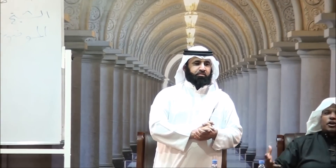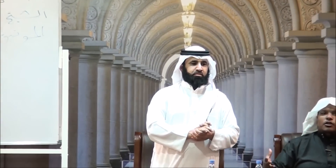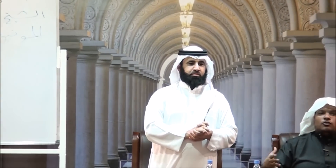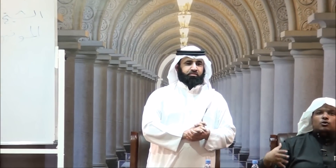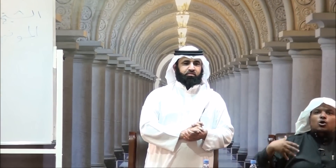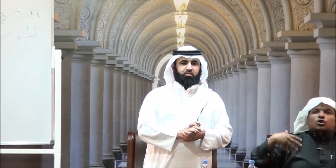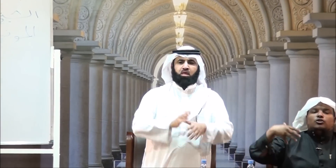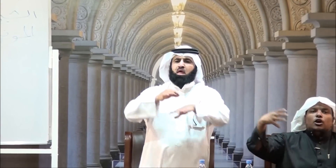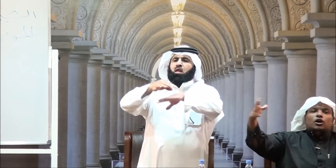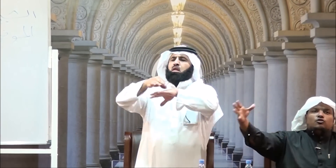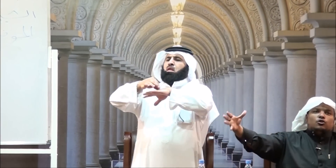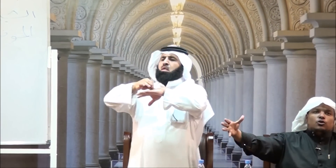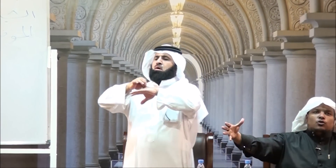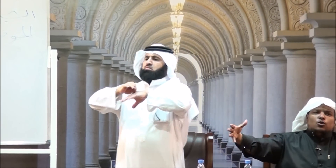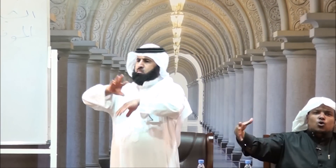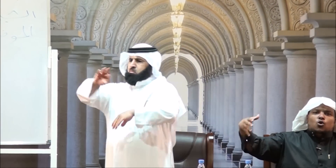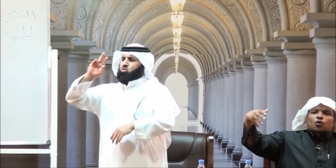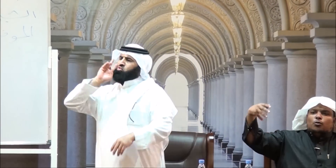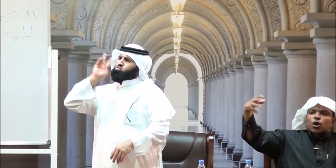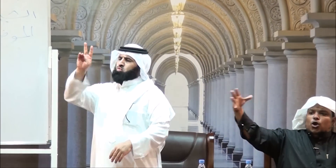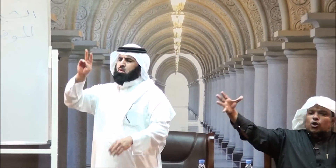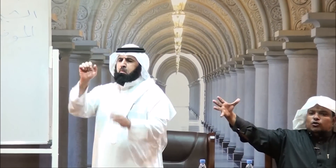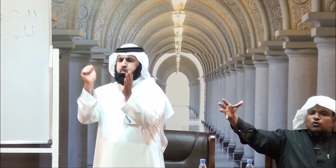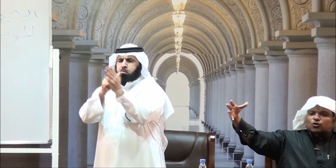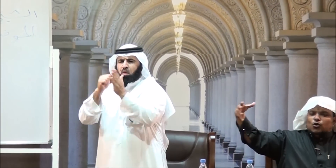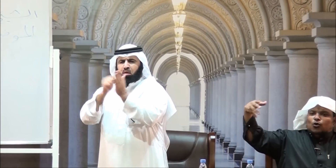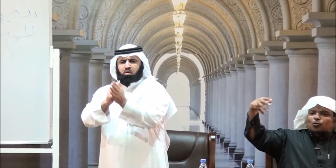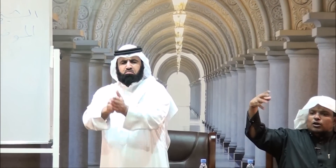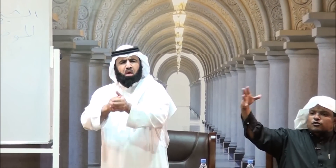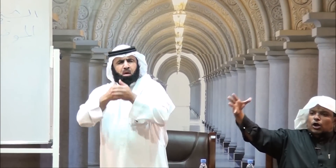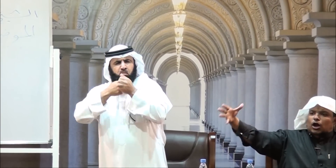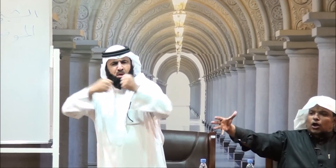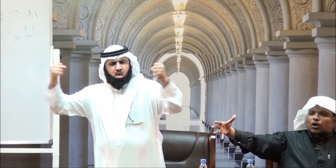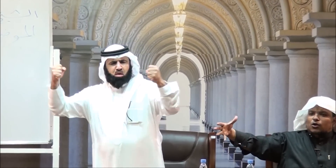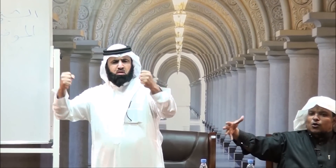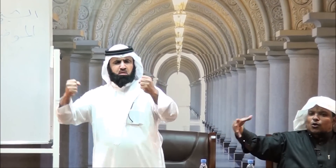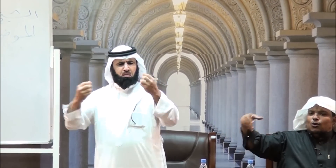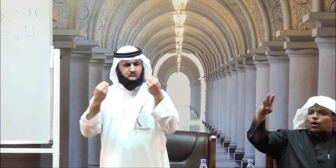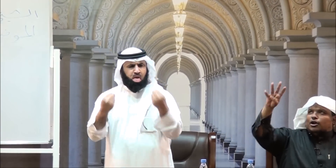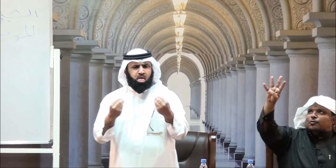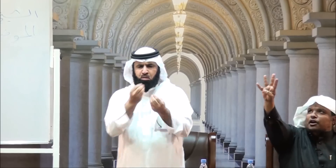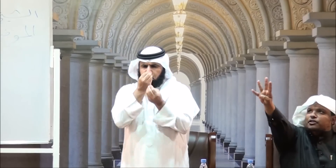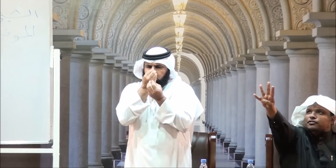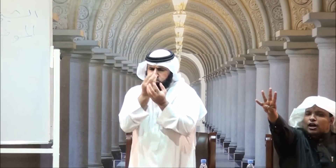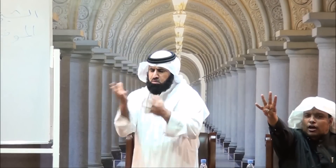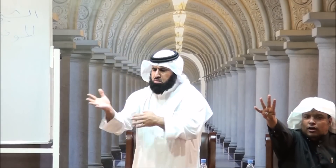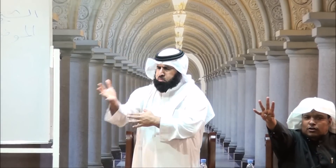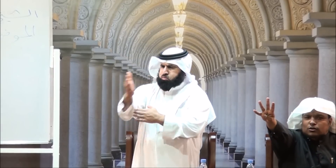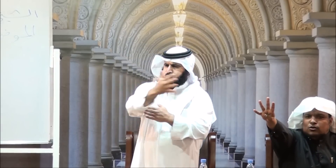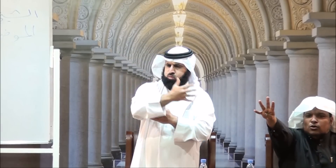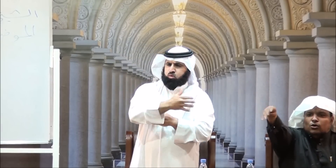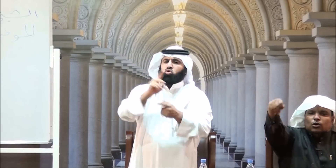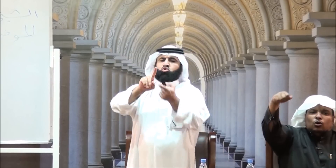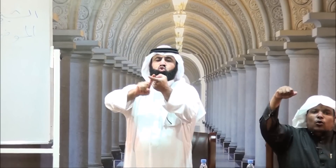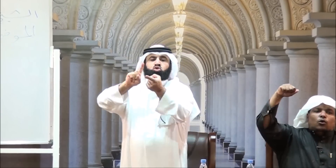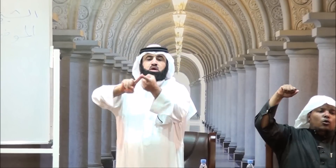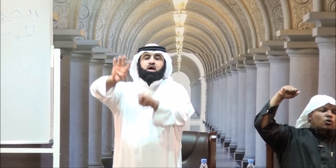طيب في ناس عنده قصر وبيت ومزرعة وأربع نساء